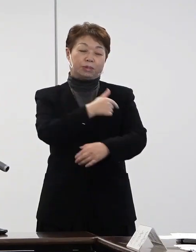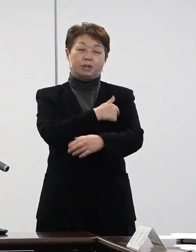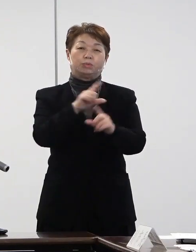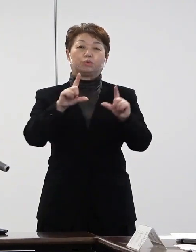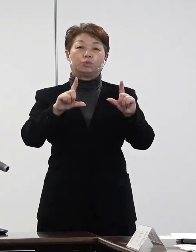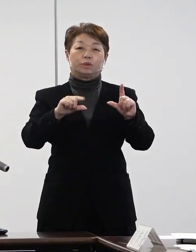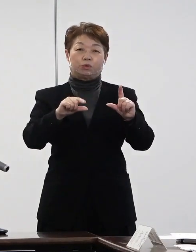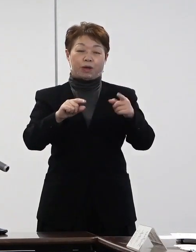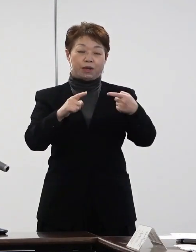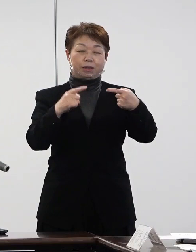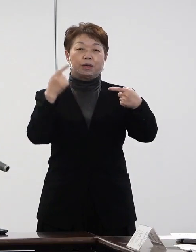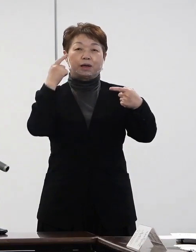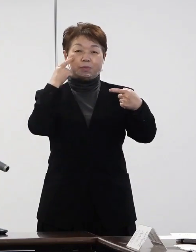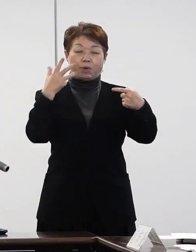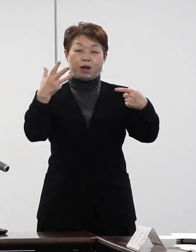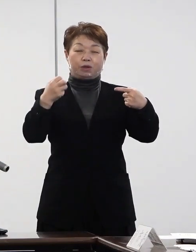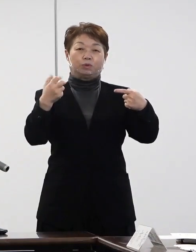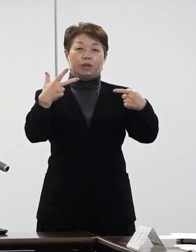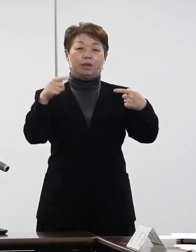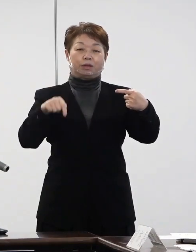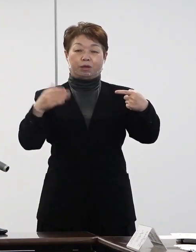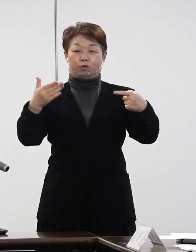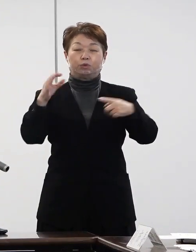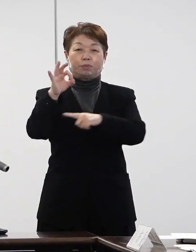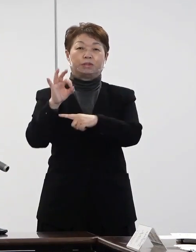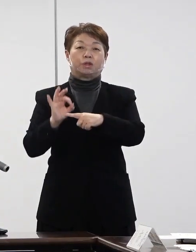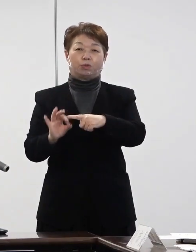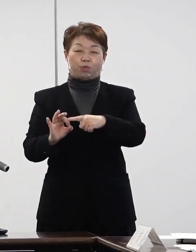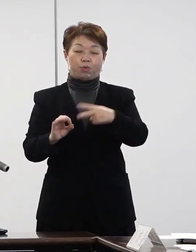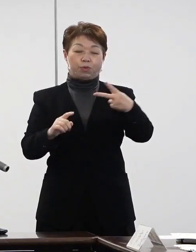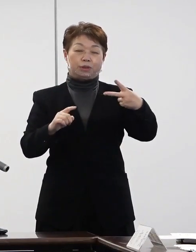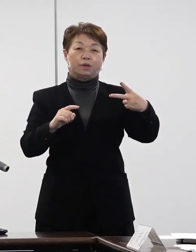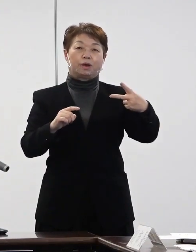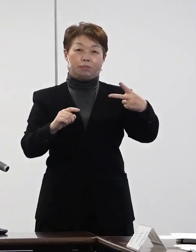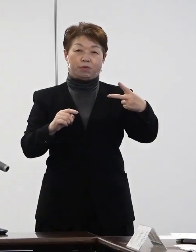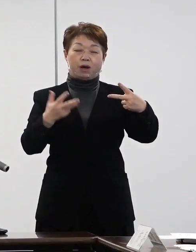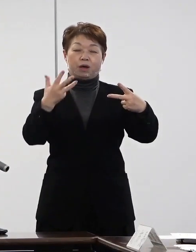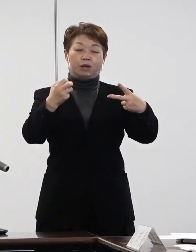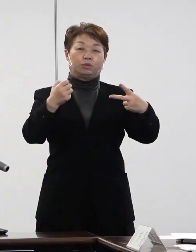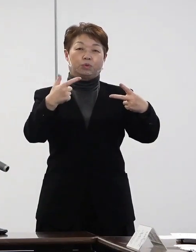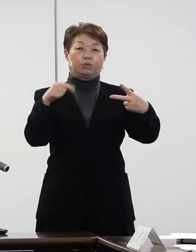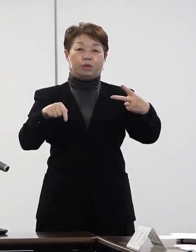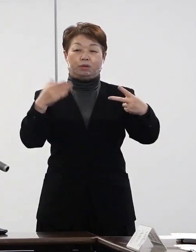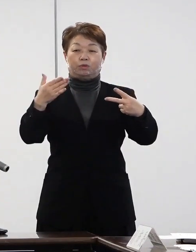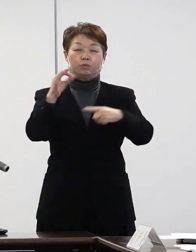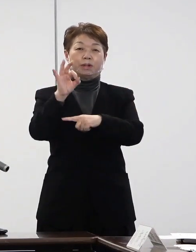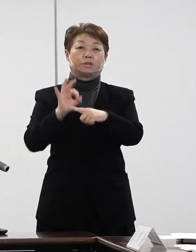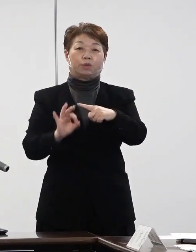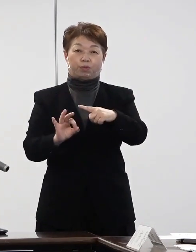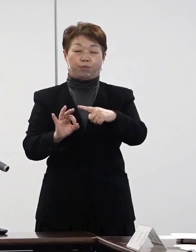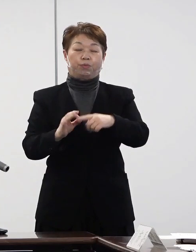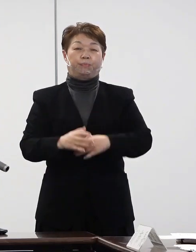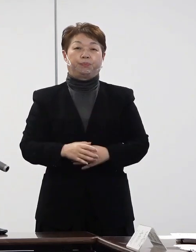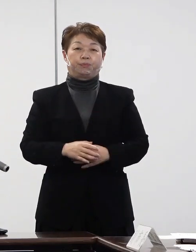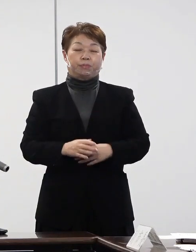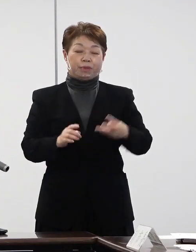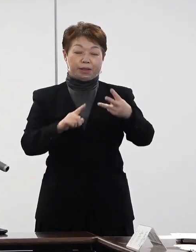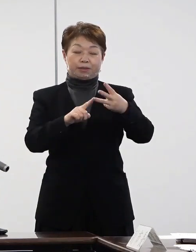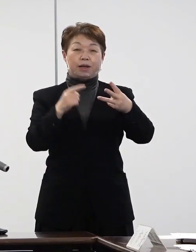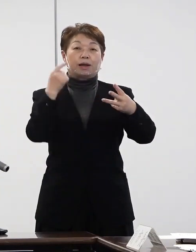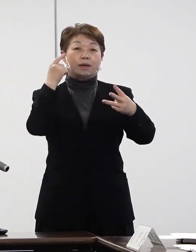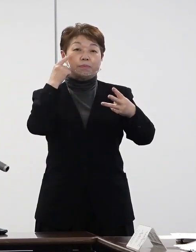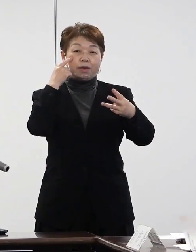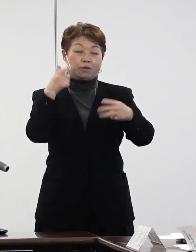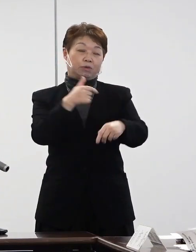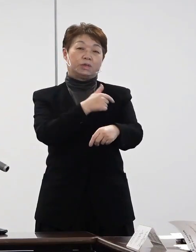ては1回目 87.9%、 2回目 86.9% です。3回目の接種